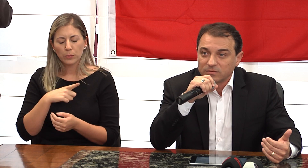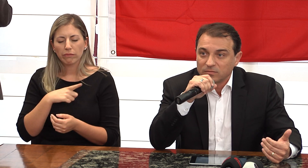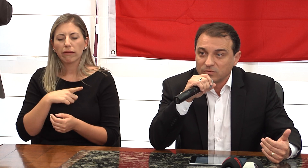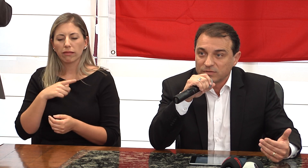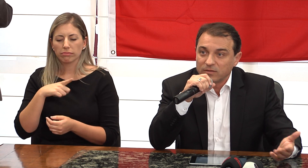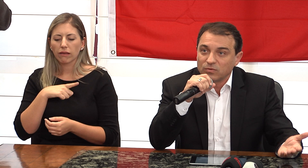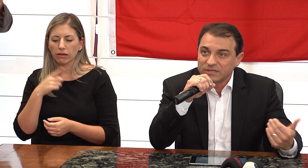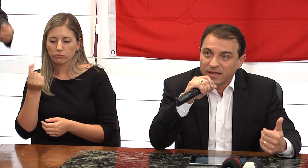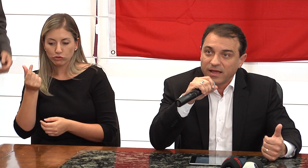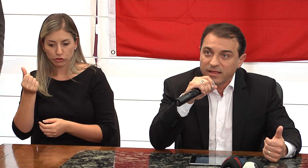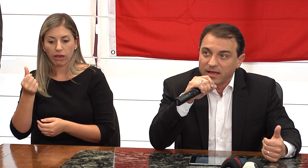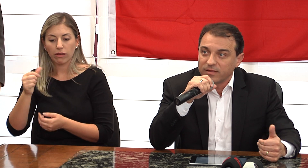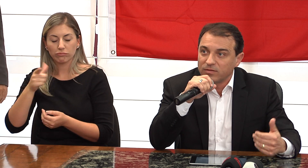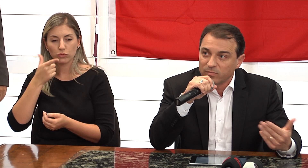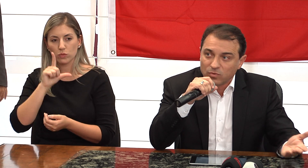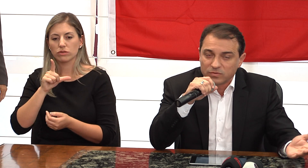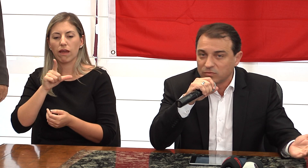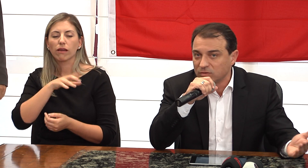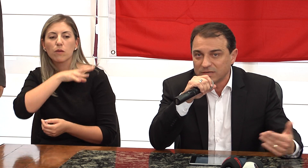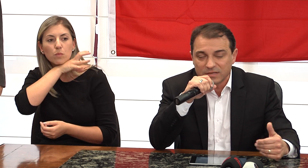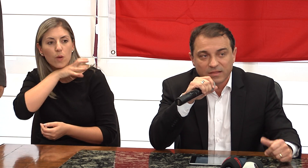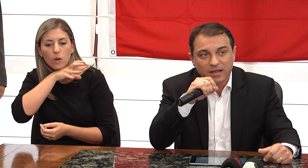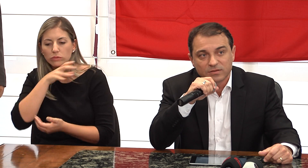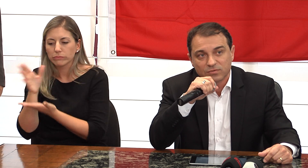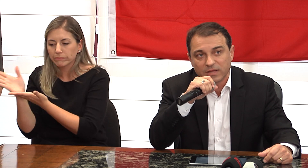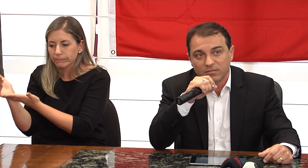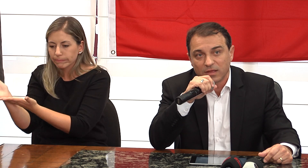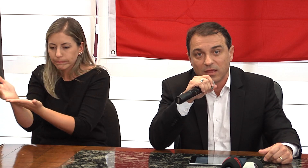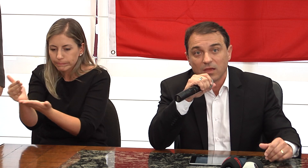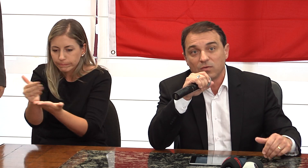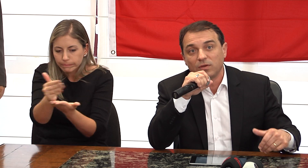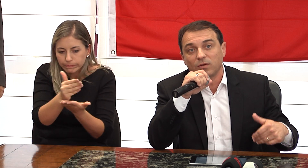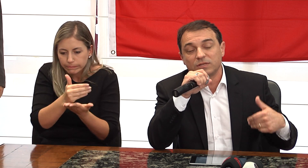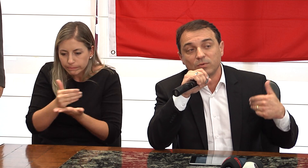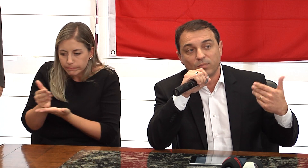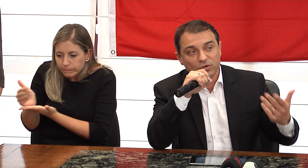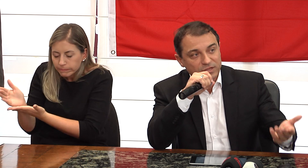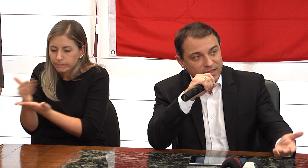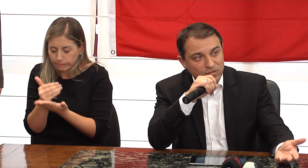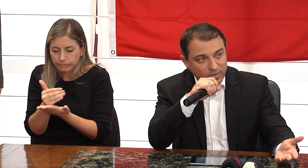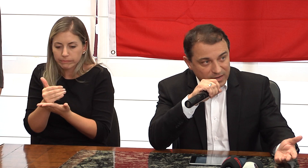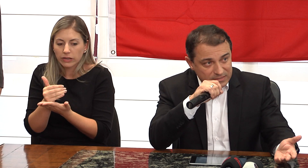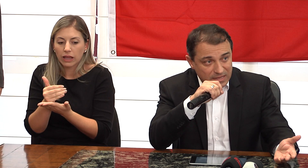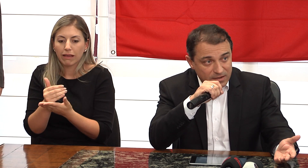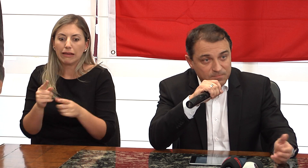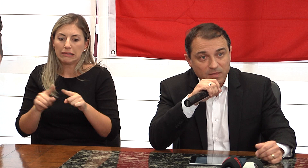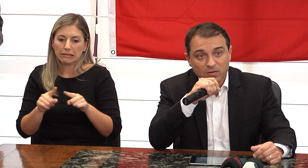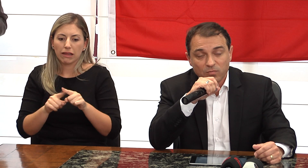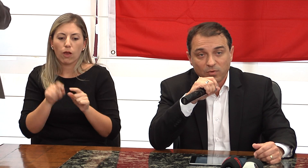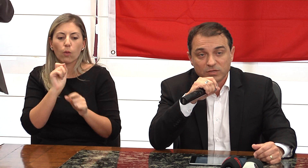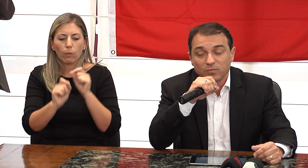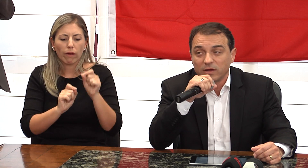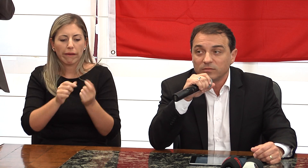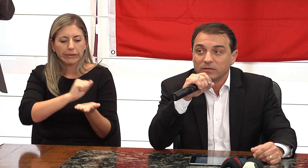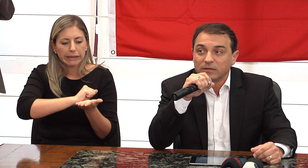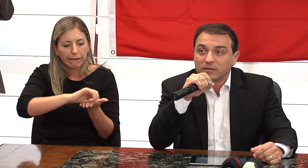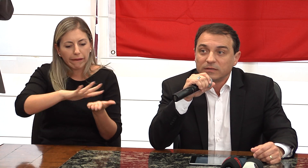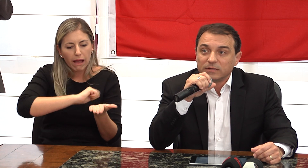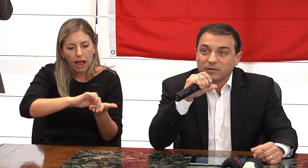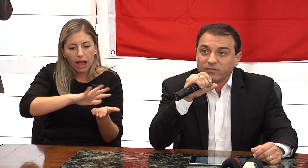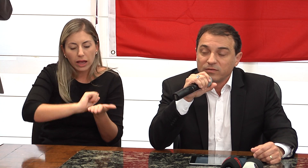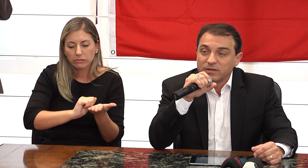arrecada, o que o Estado consegue arrecadar em tributos, em todas as entradas que o Estado tem, e o que nós temos projetado para gastar no próximo